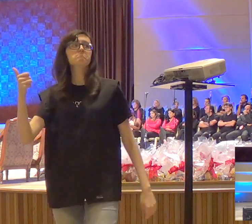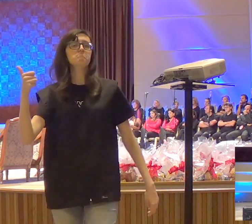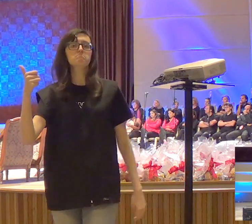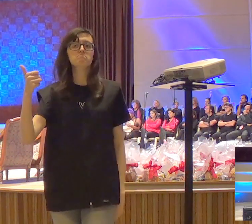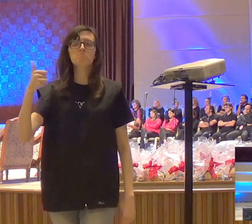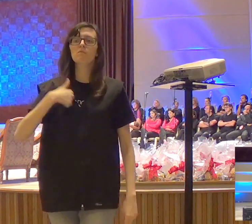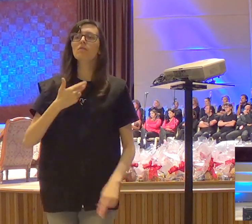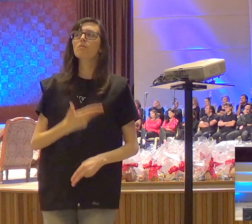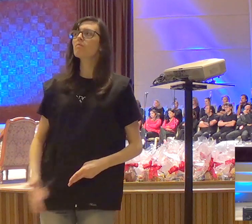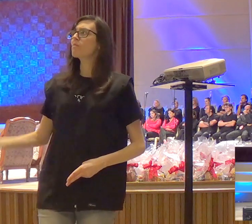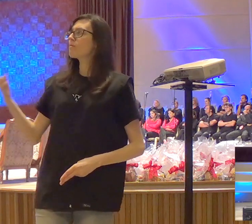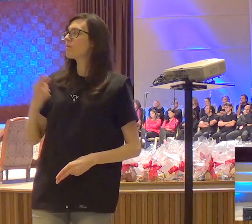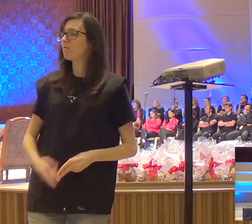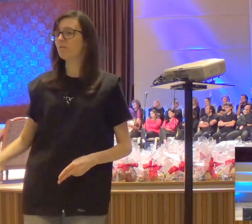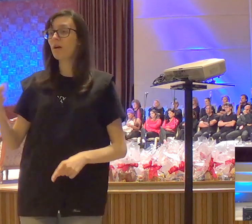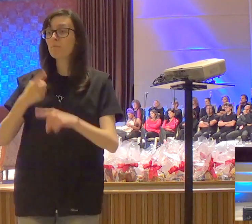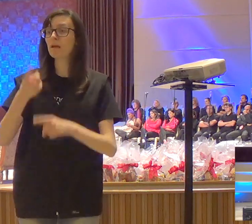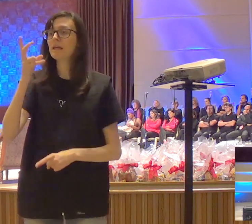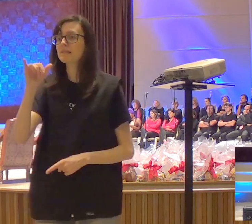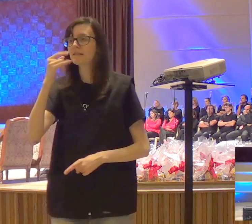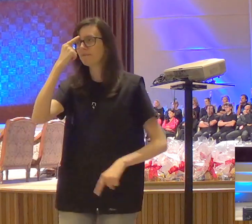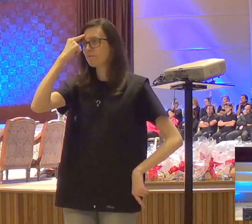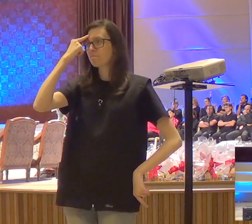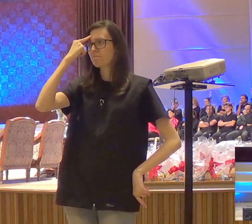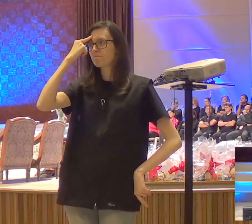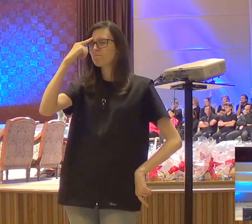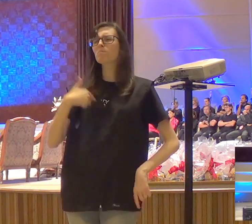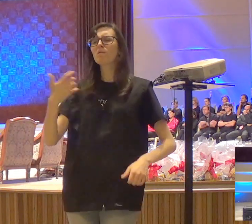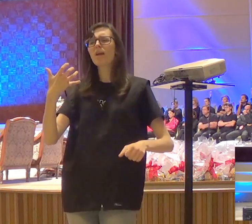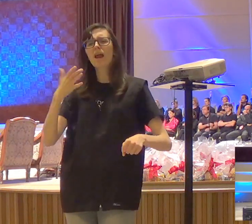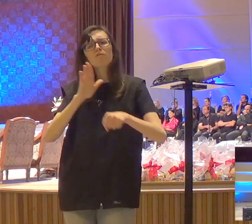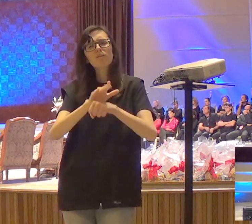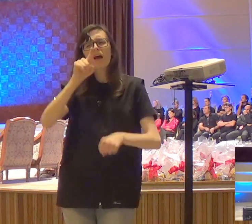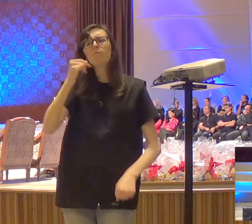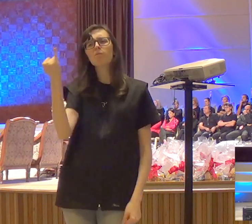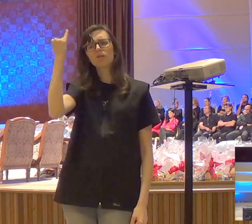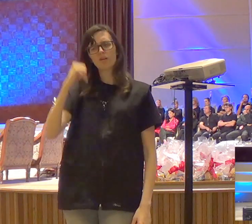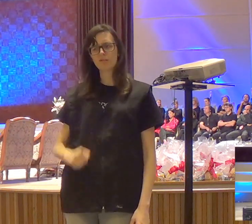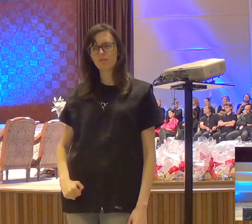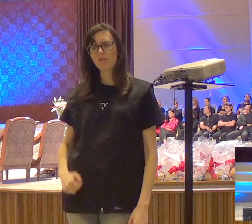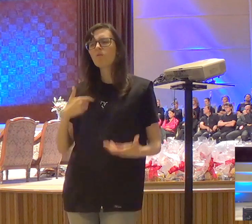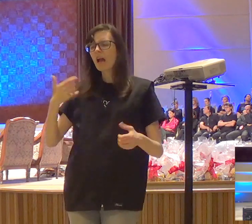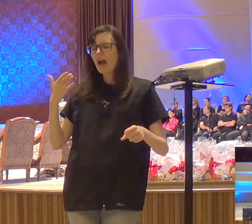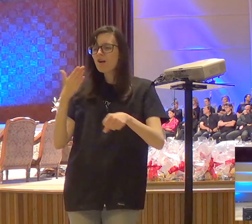you embrace injustice, porque se você abraçar essa injustiça, if you would have hugged that woman in the prison